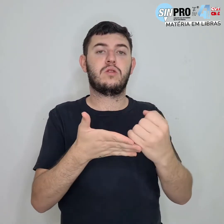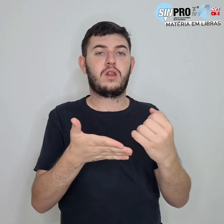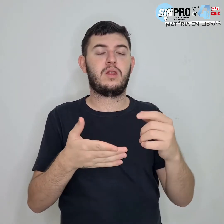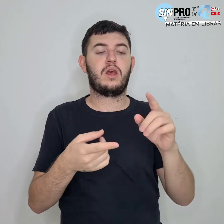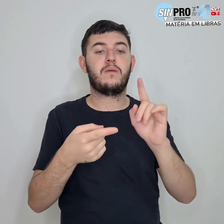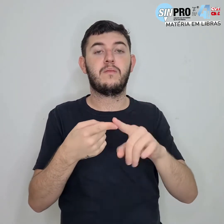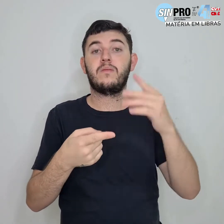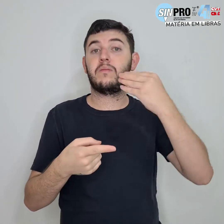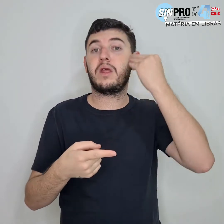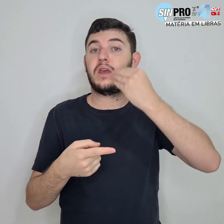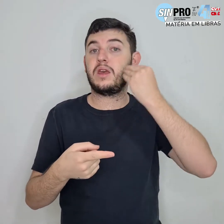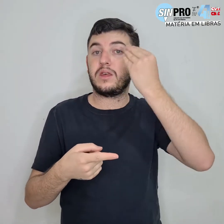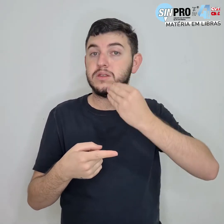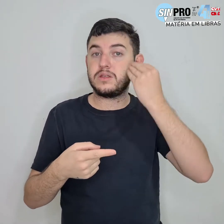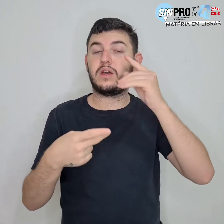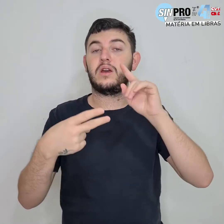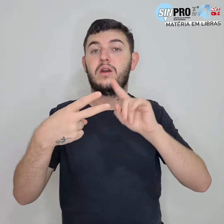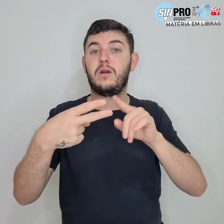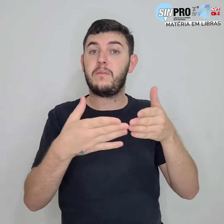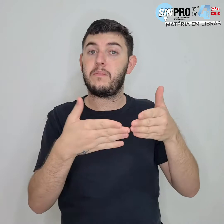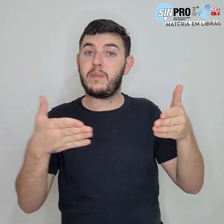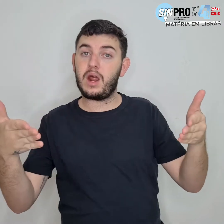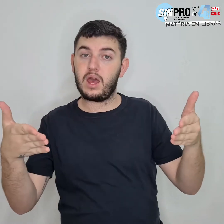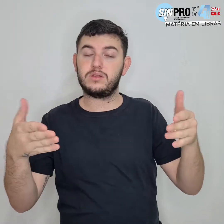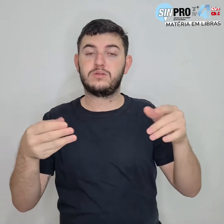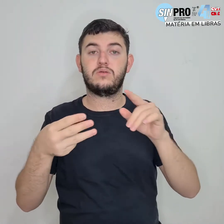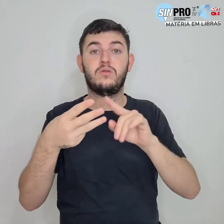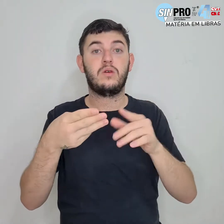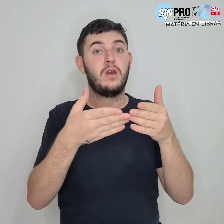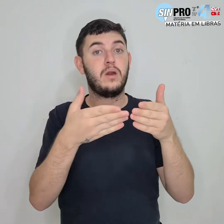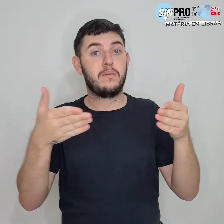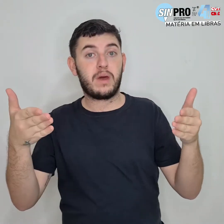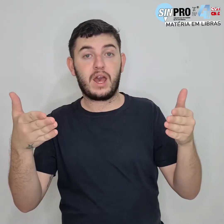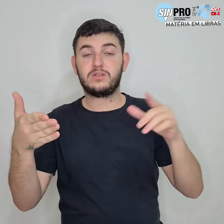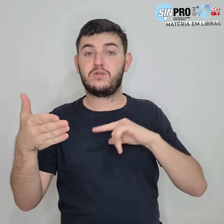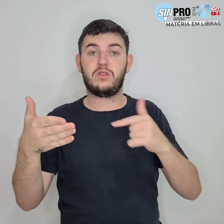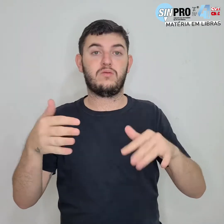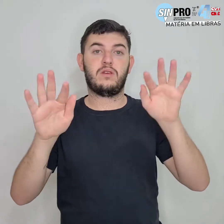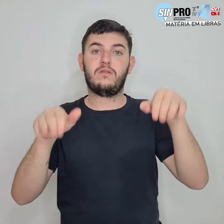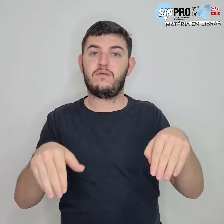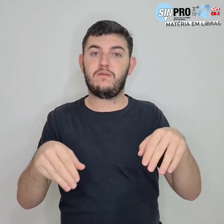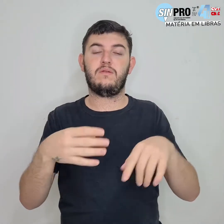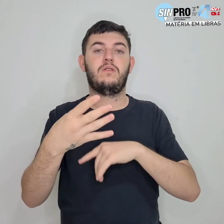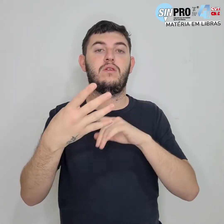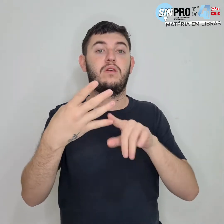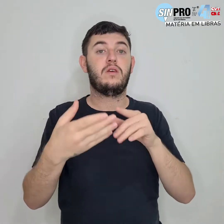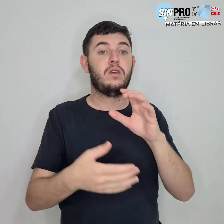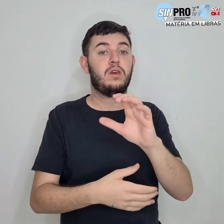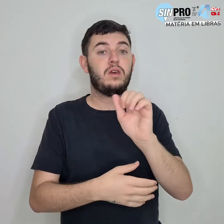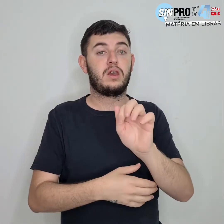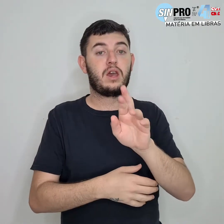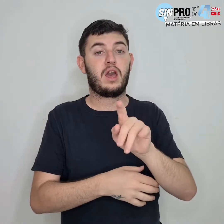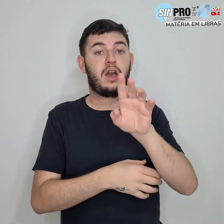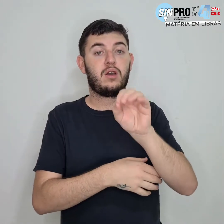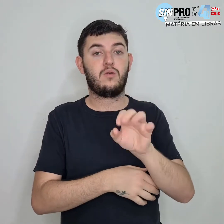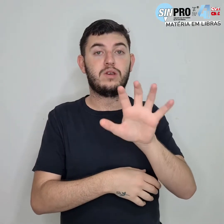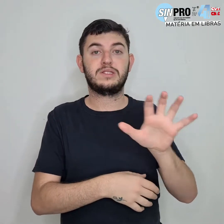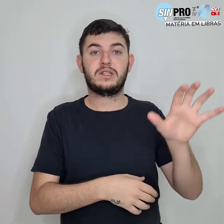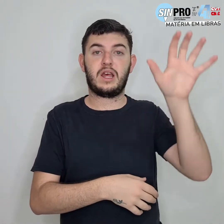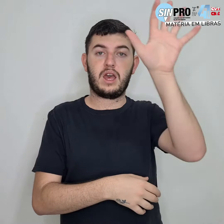experiência, por prazo determinado, por prazo indeterminado, cargo típico de Estado e de cargo de